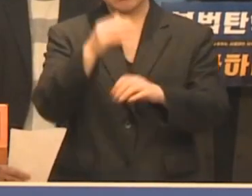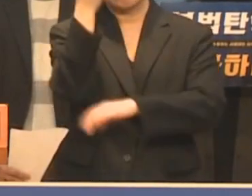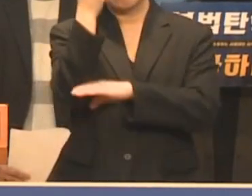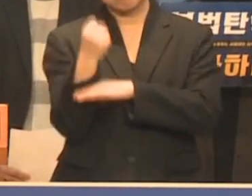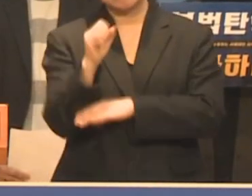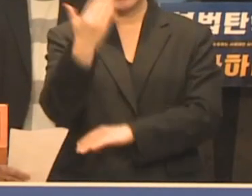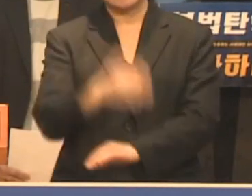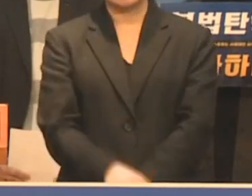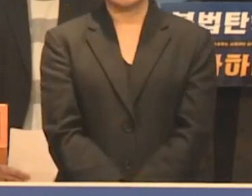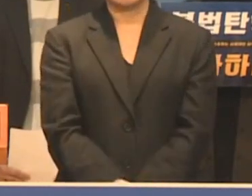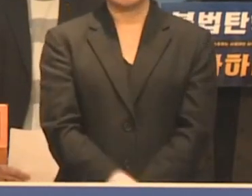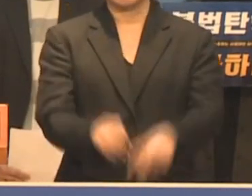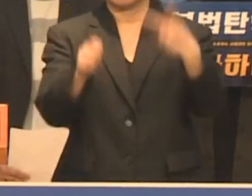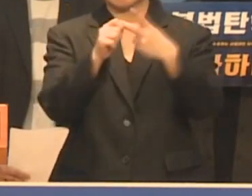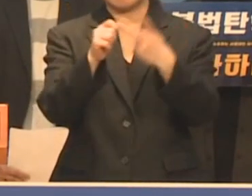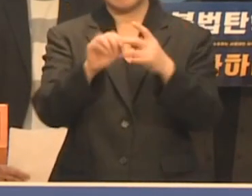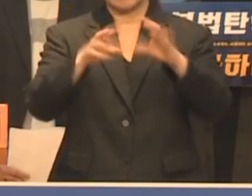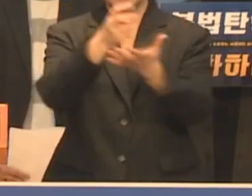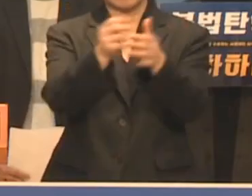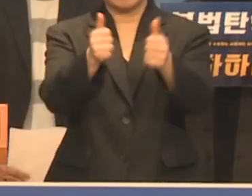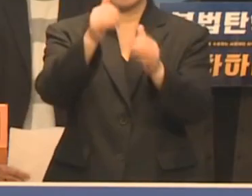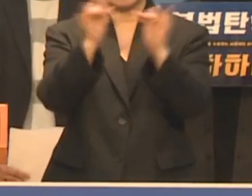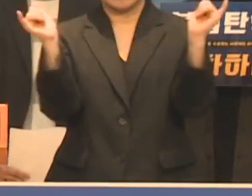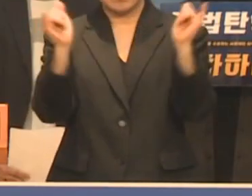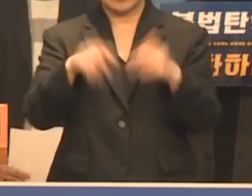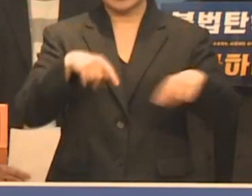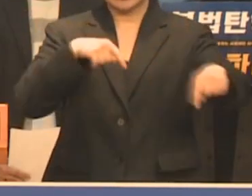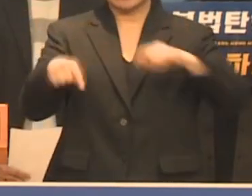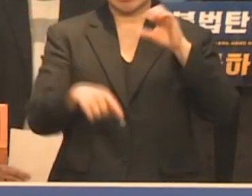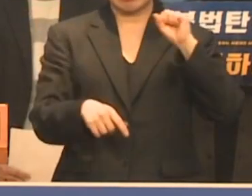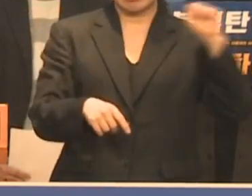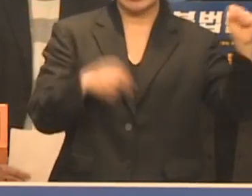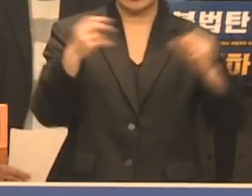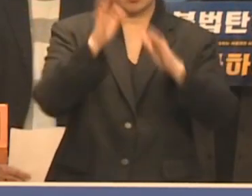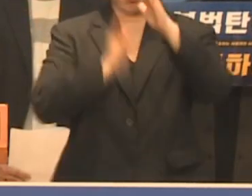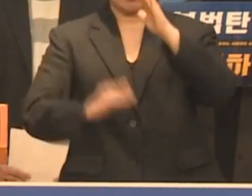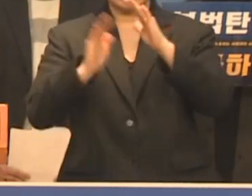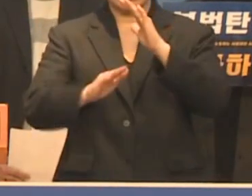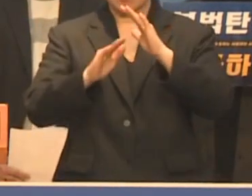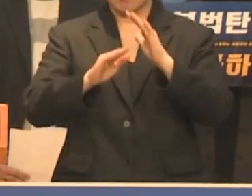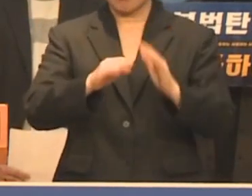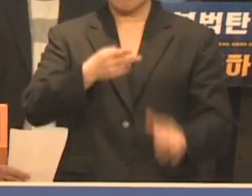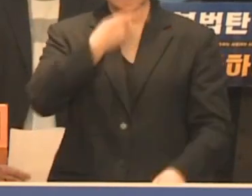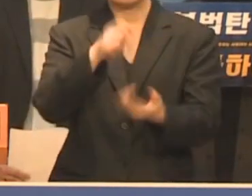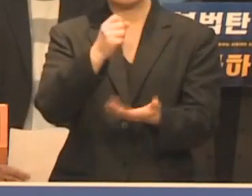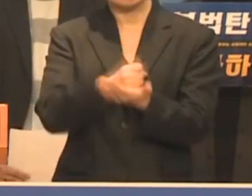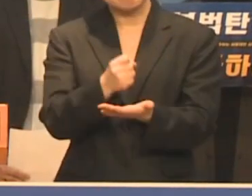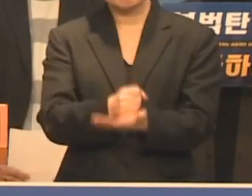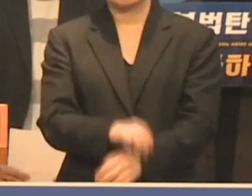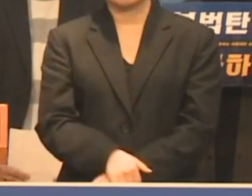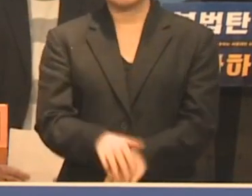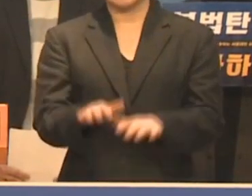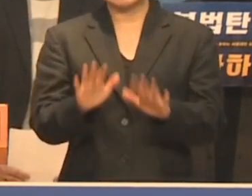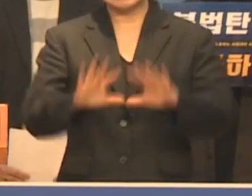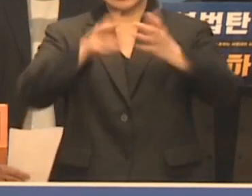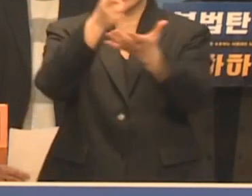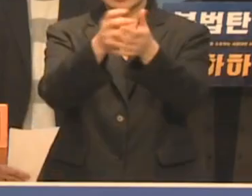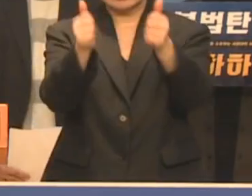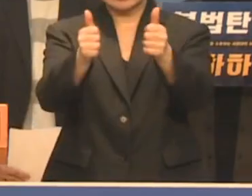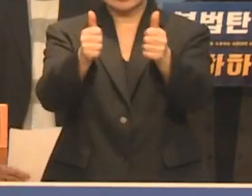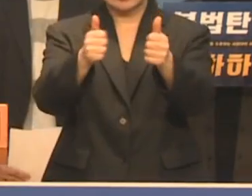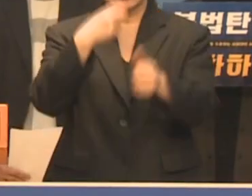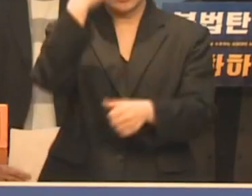부패하고 맙니다. 두 번째, 헌법재판관들의 정치적 편향성과 공정성 상실을 규탄합니다. 현재 탄핵을